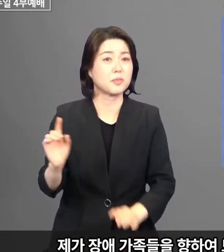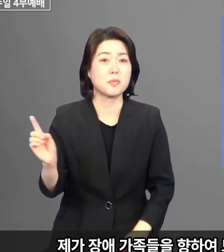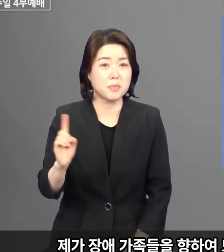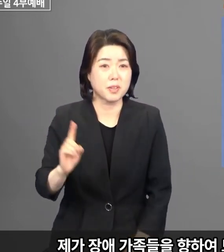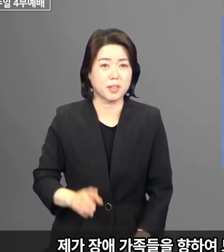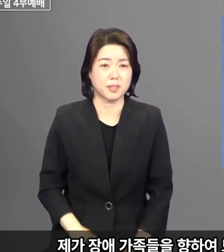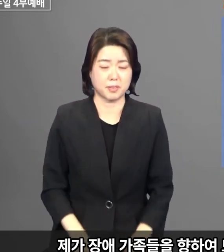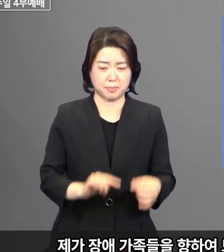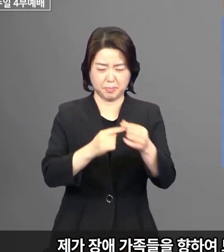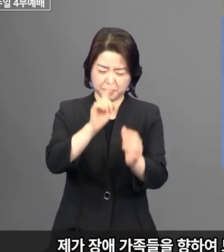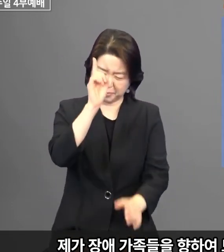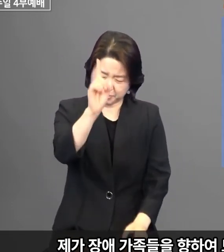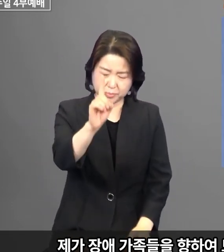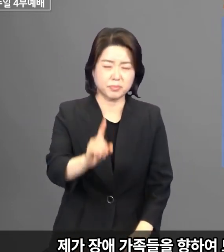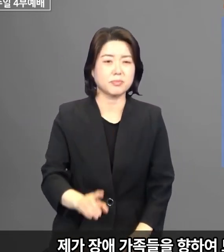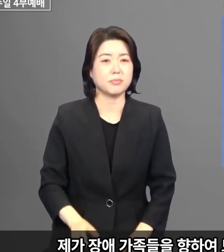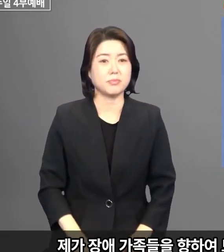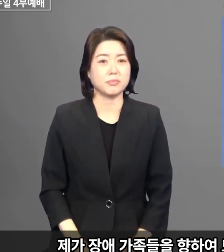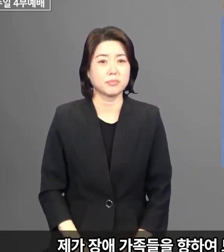한 음절입니다.